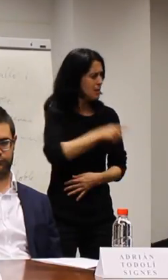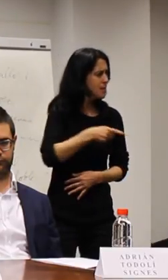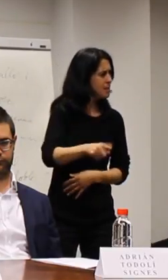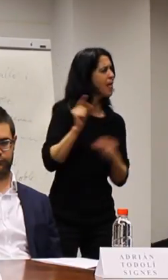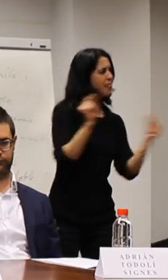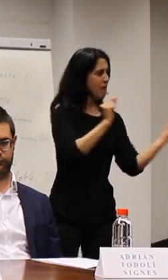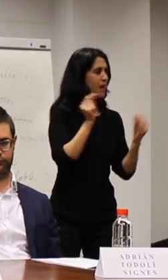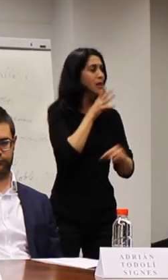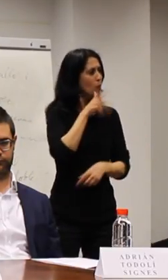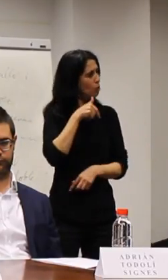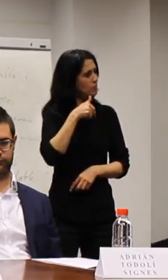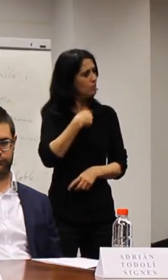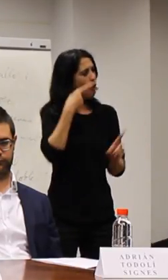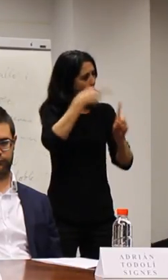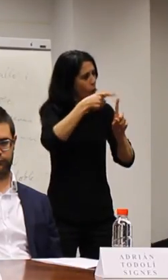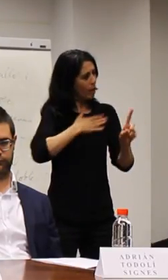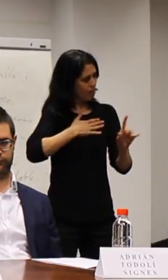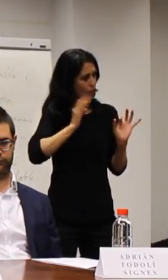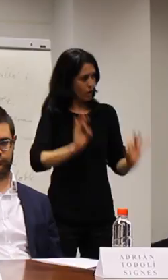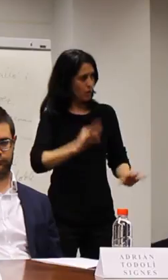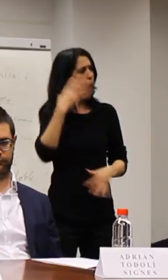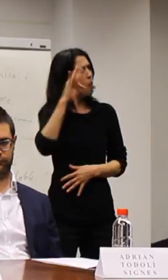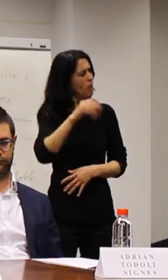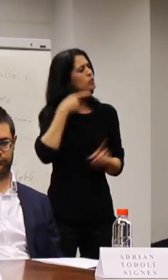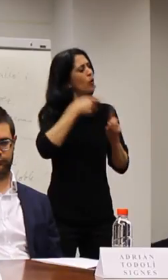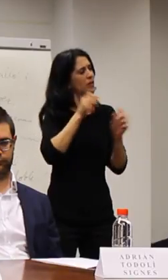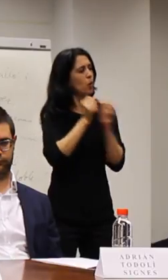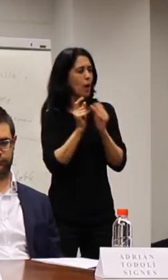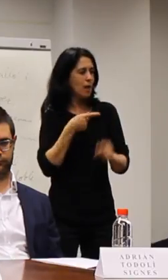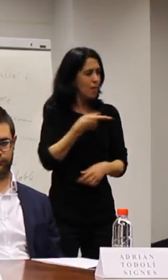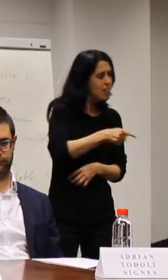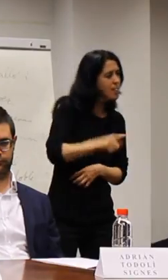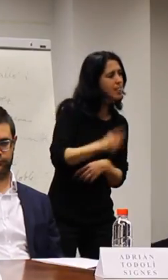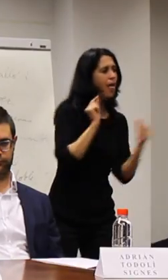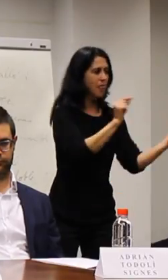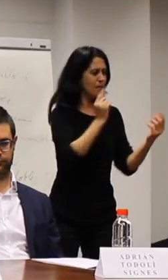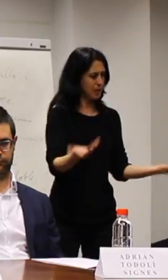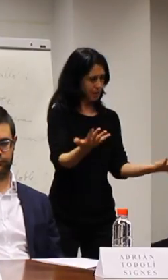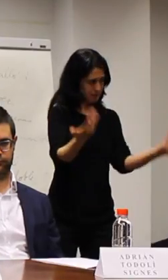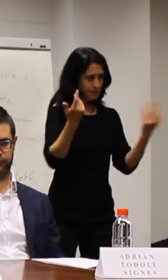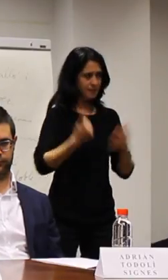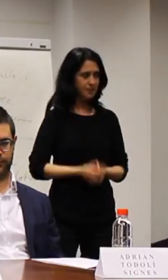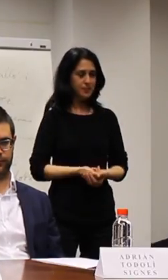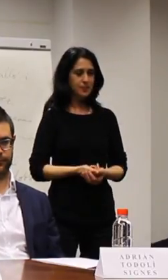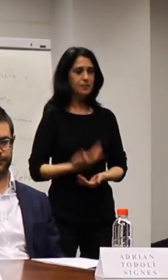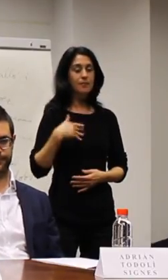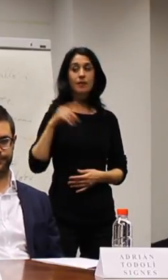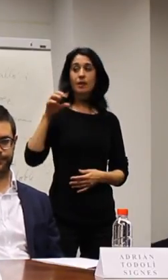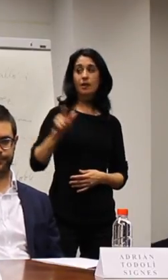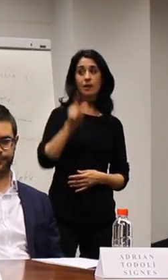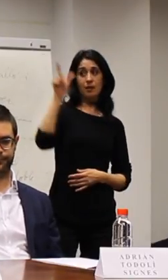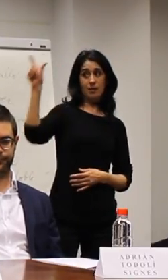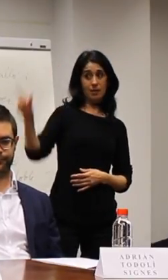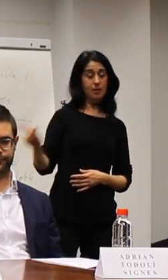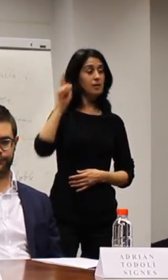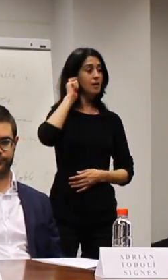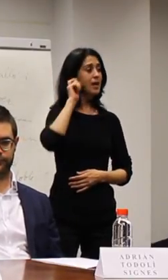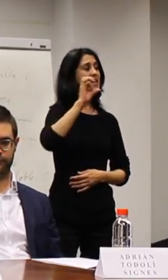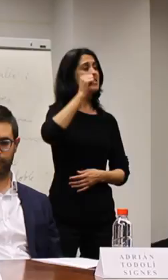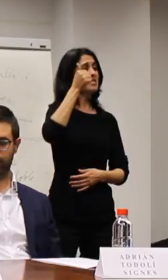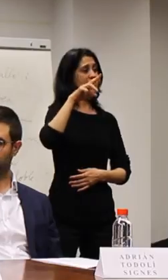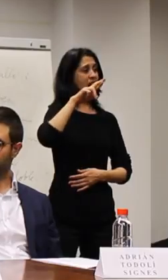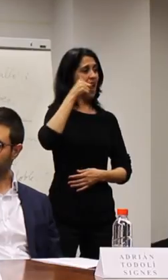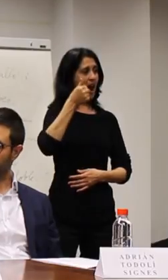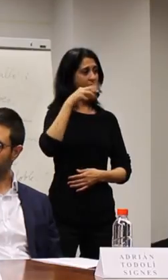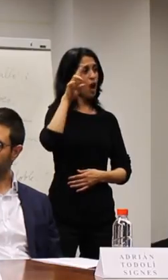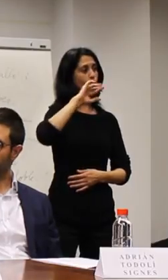siempre buscamos en este espacio desde Podemos. Tengo a mi lado a Sara Rodríguez Marín, que es experta en economía colaborativa, que